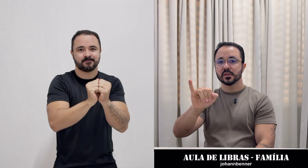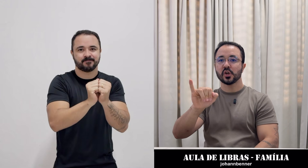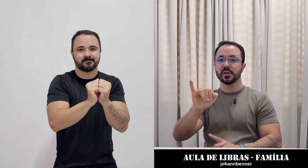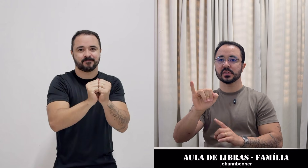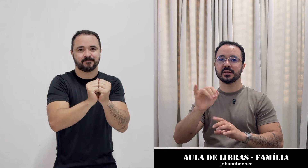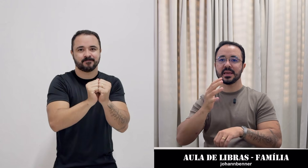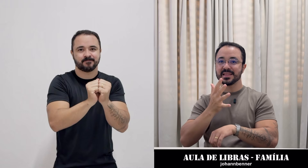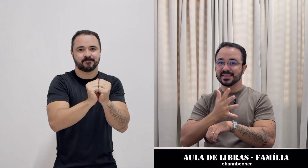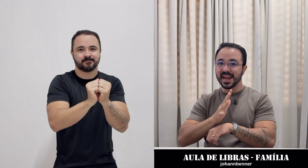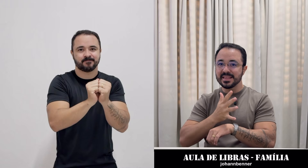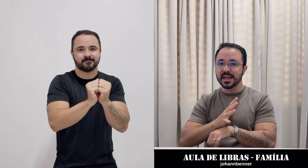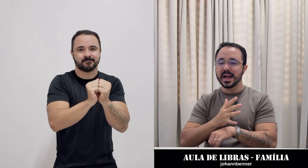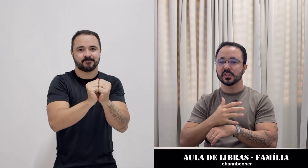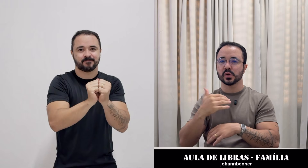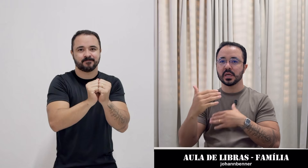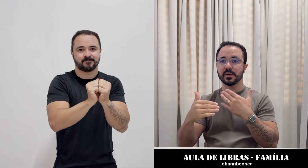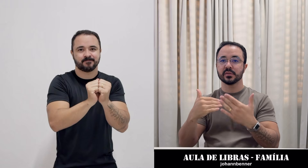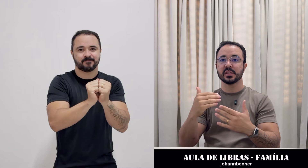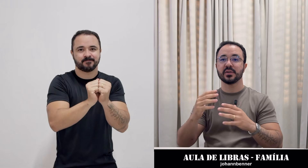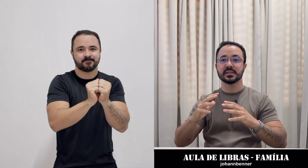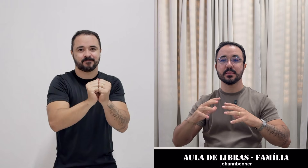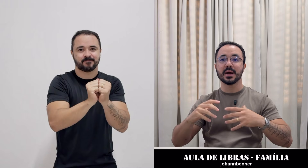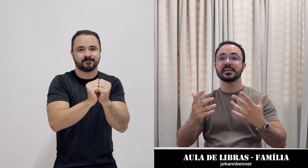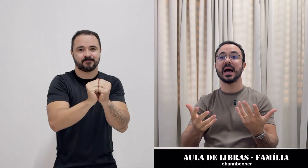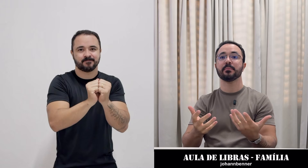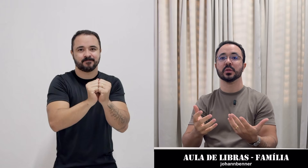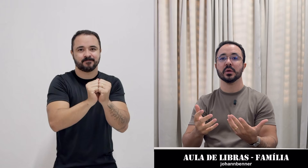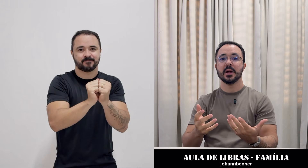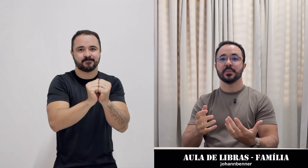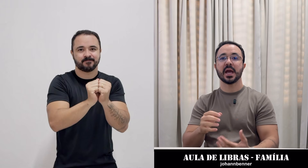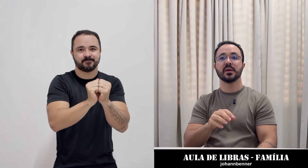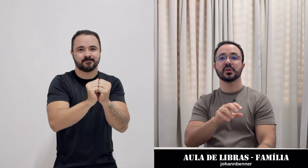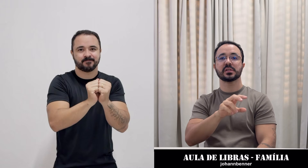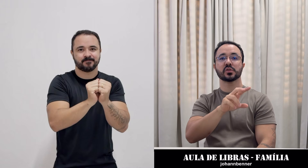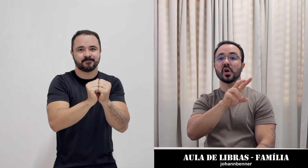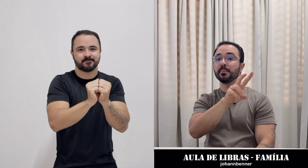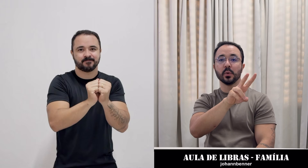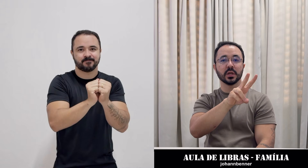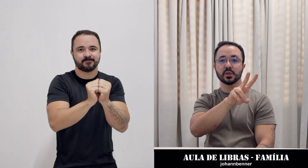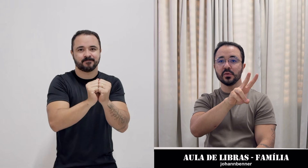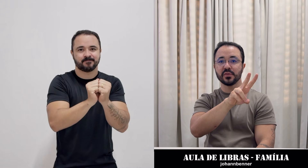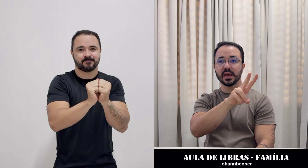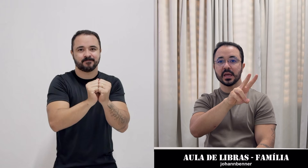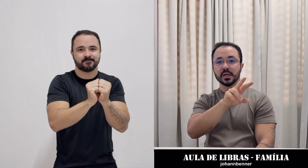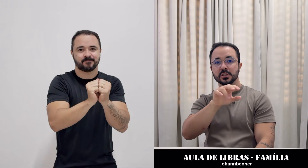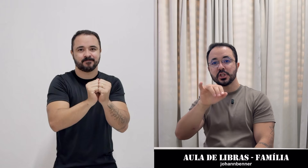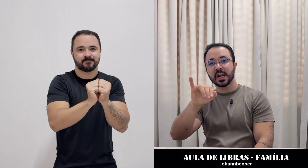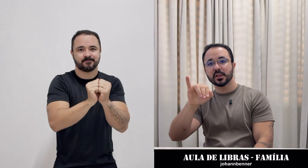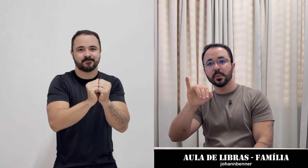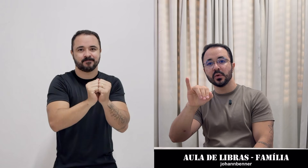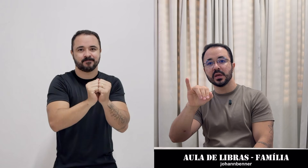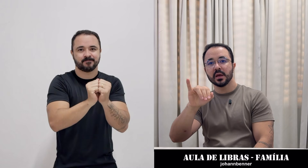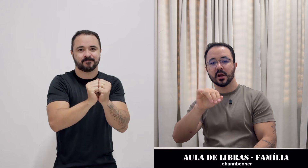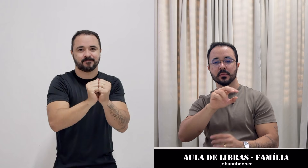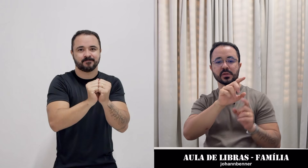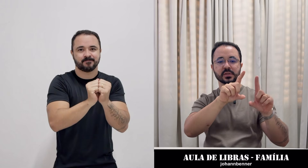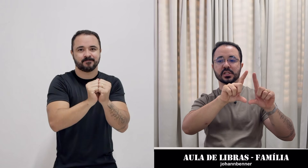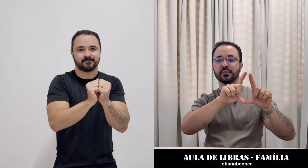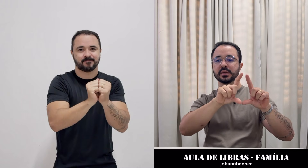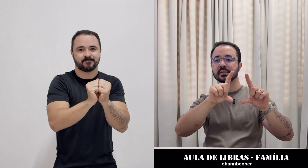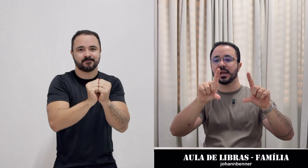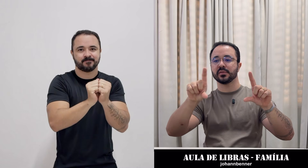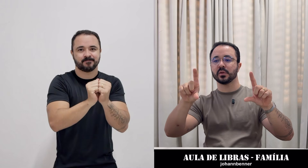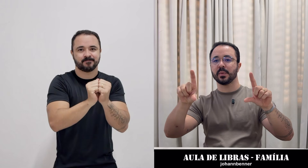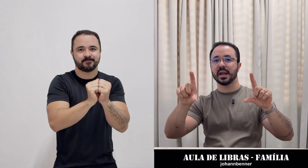V-A-I. Só que você tem que treinar isso aqui para você fazer mais rápido. E aí você só pula do V direto para o I. É como se